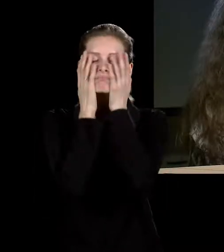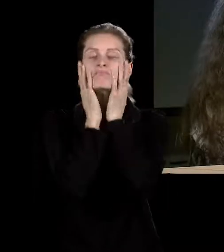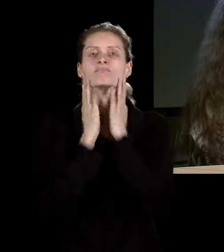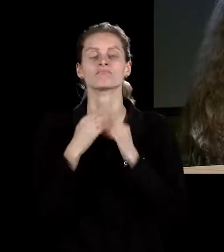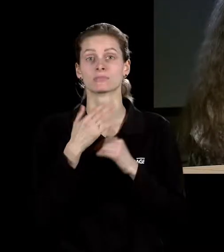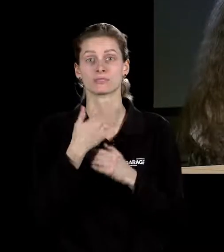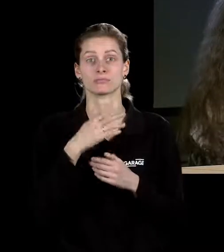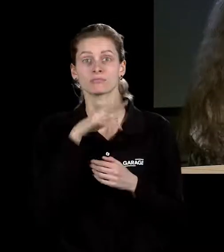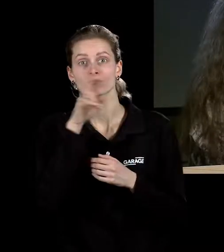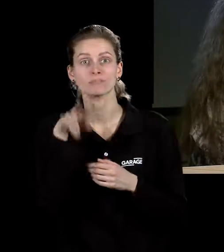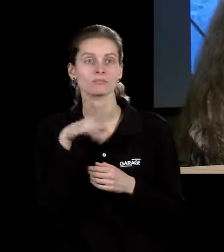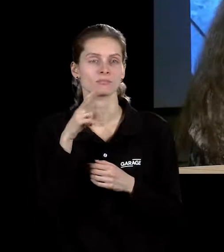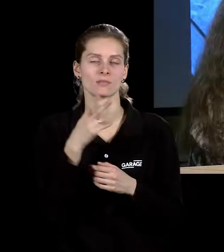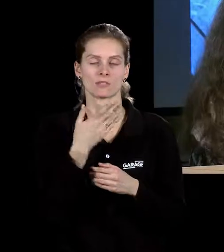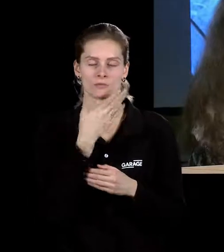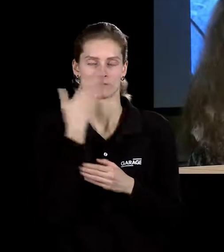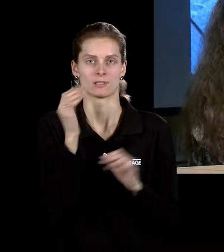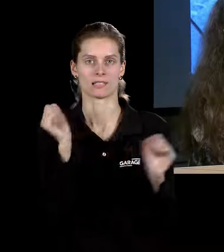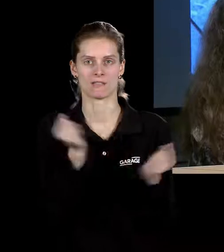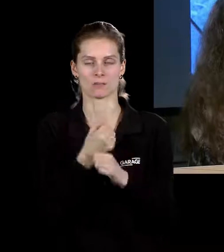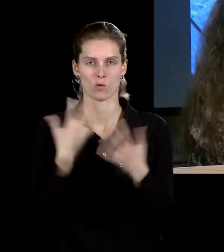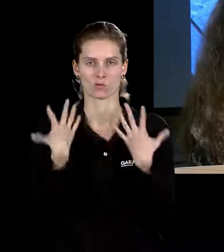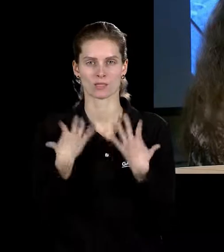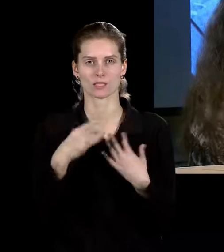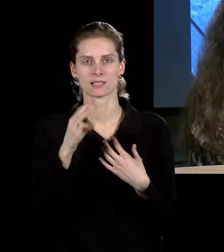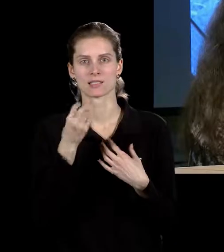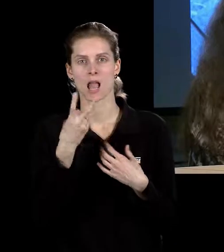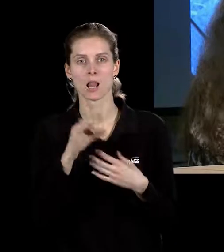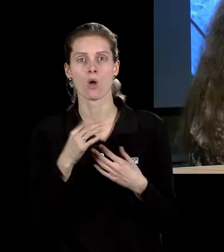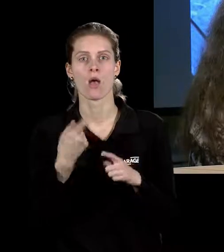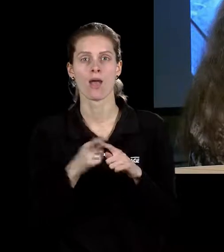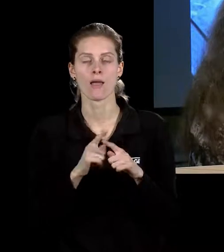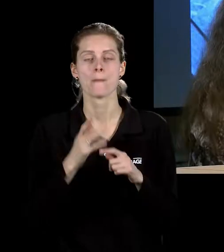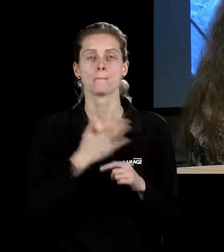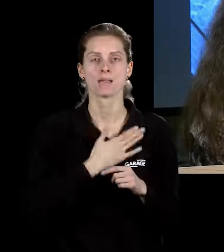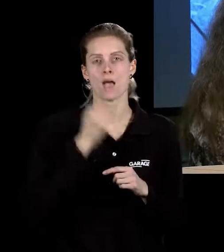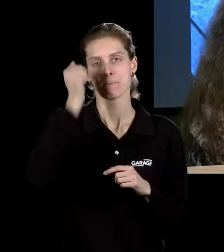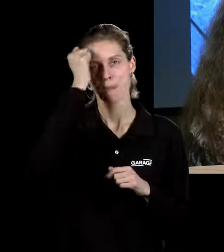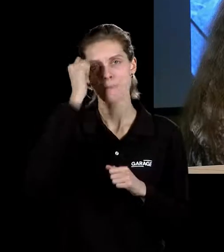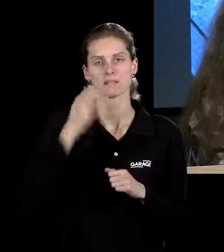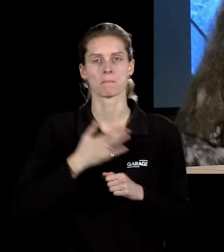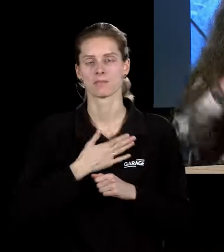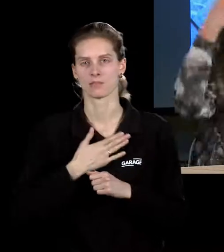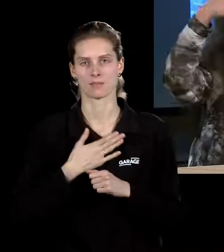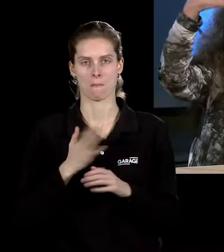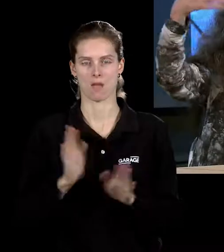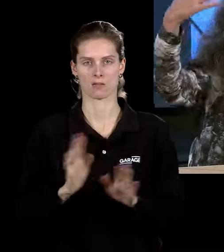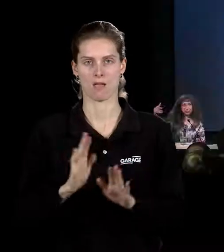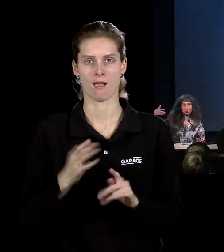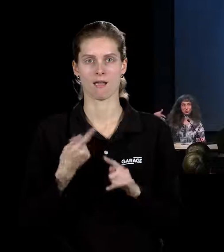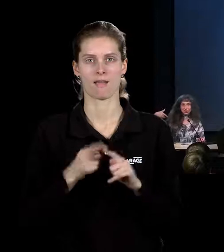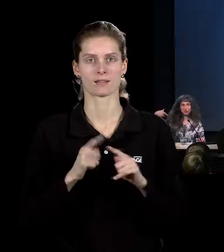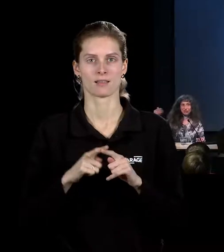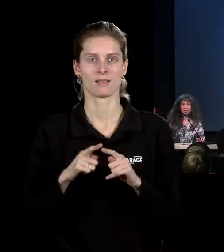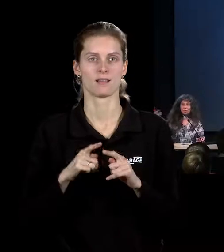его лицо, что ты как будто тело, это моя кожа, это то, что моя память, это то, что не принадлежит мне, это всегда некие слои